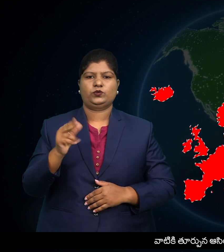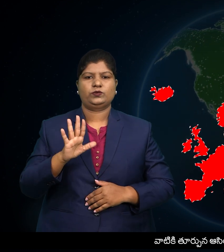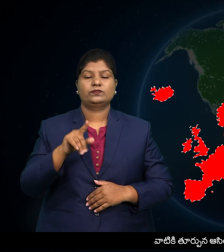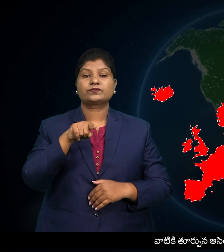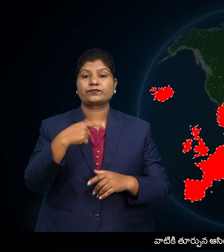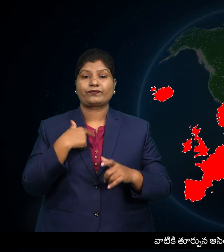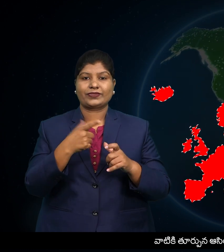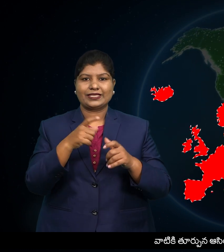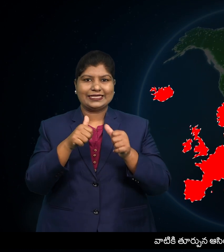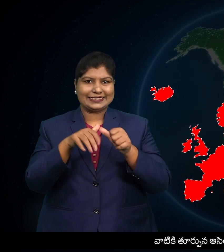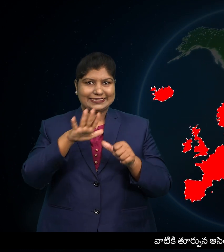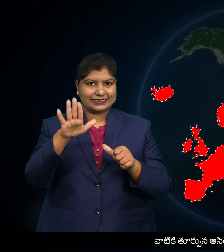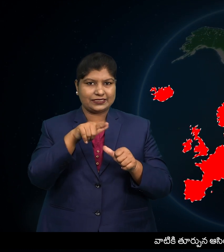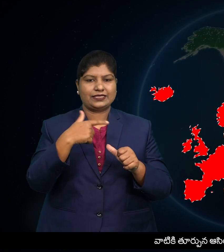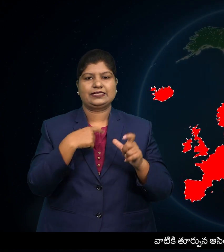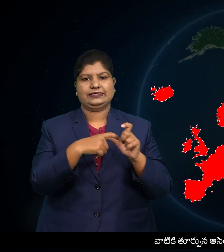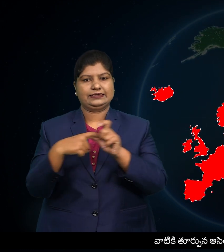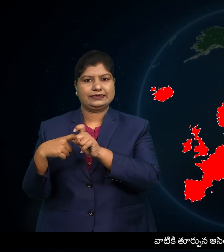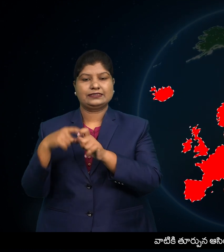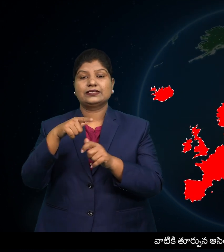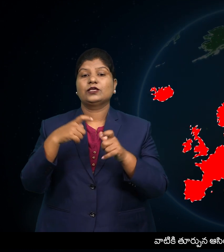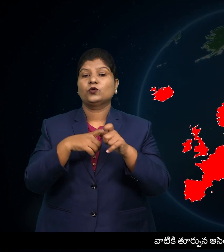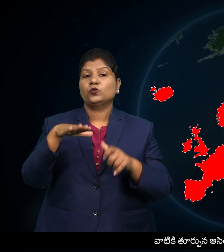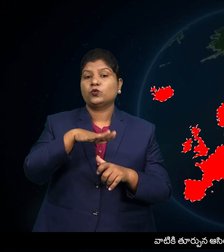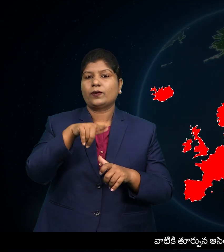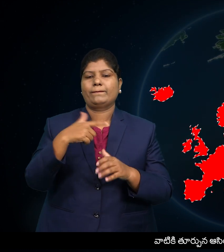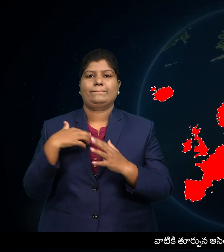వాటికి తూర్పున ఆసియా, పడమరకు యూరప్ ఉన్నాయి.